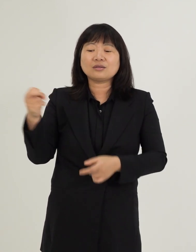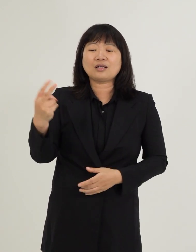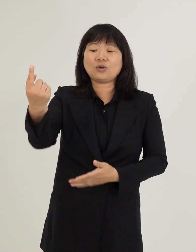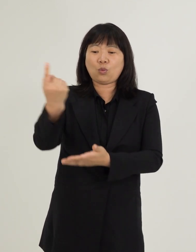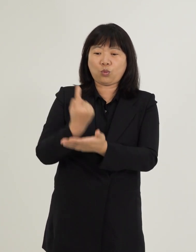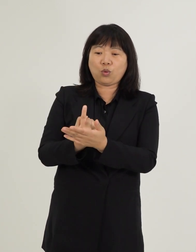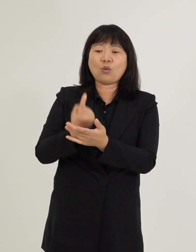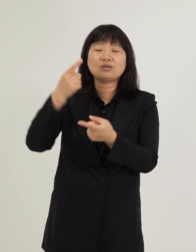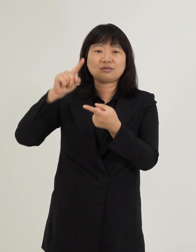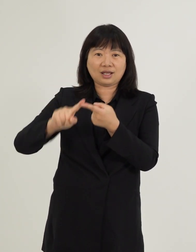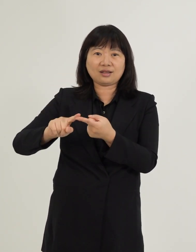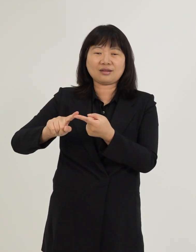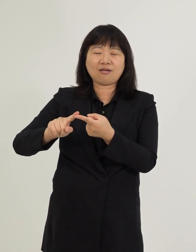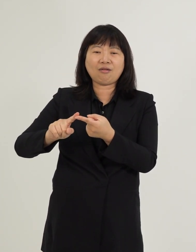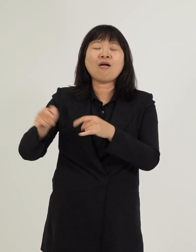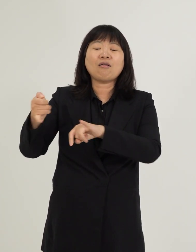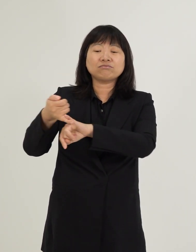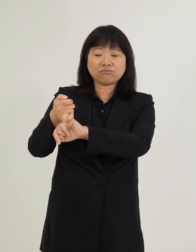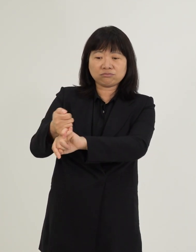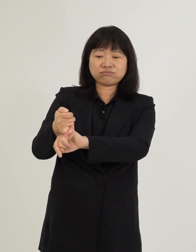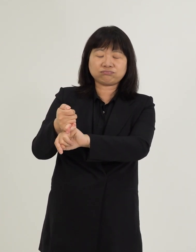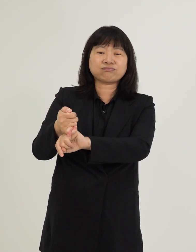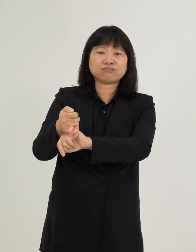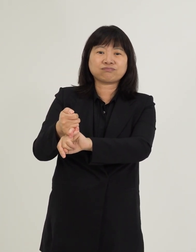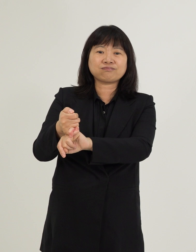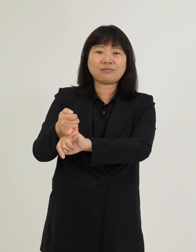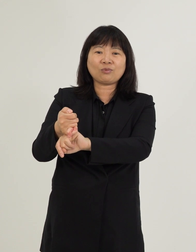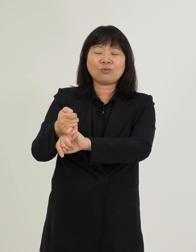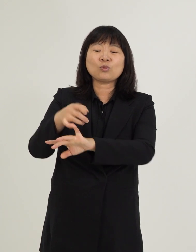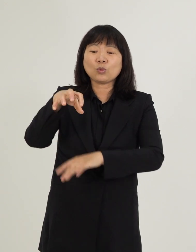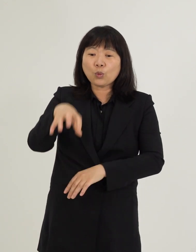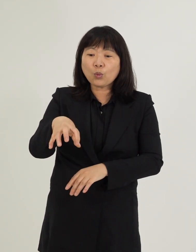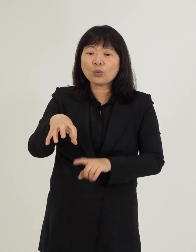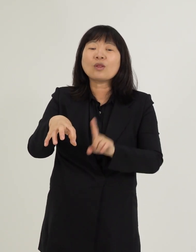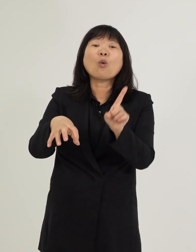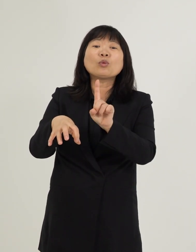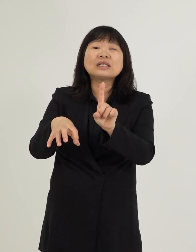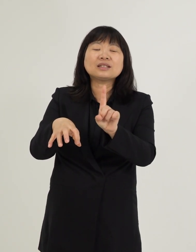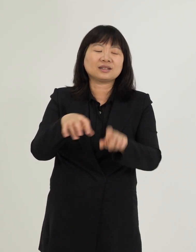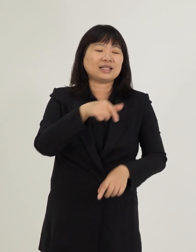올 것에 대한 약속이 이루어진 장소가 감람산이에요.